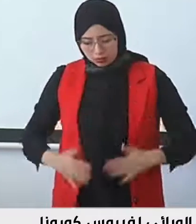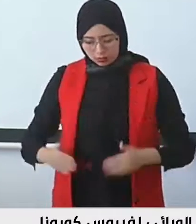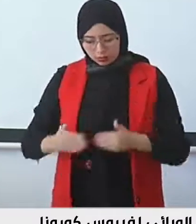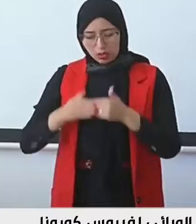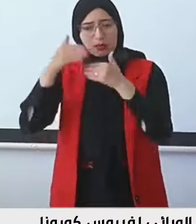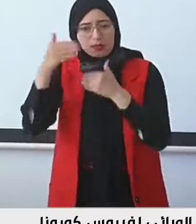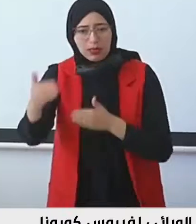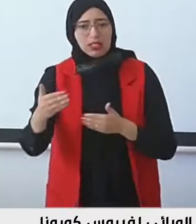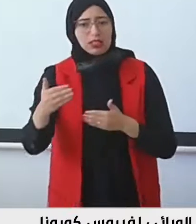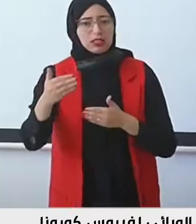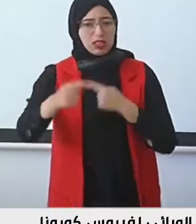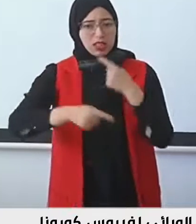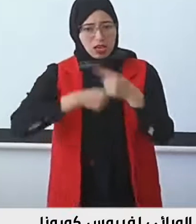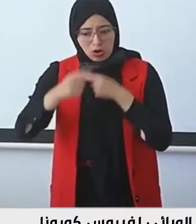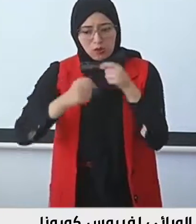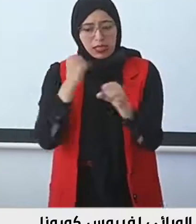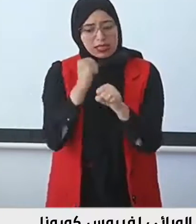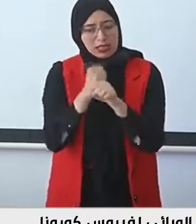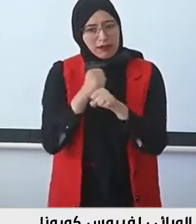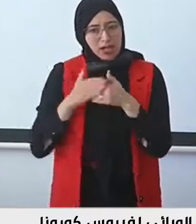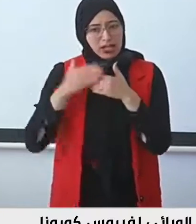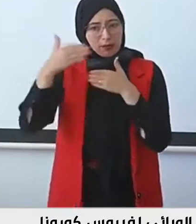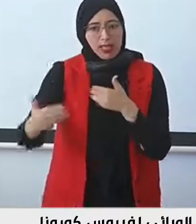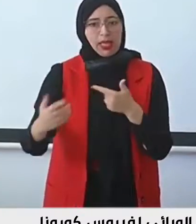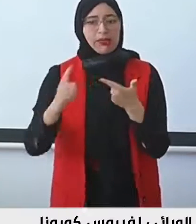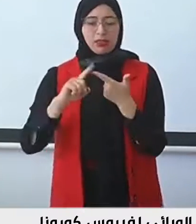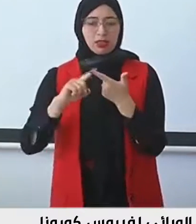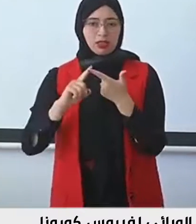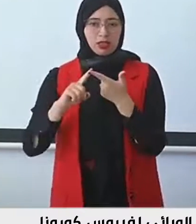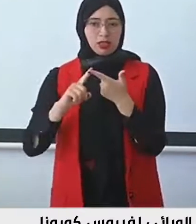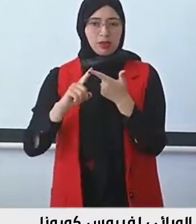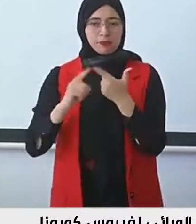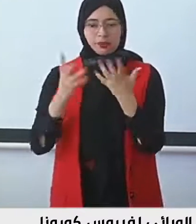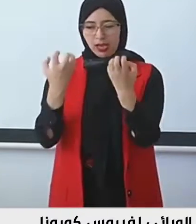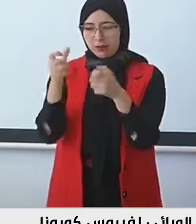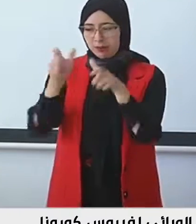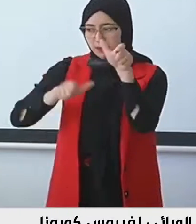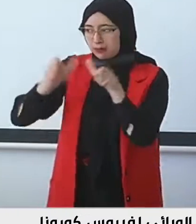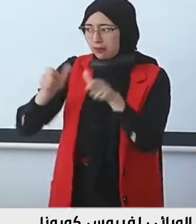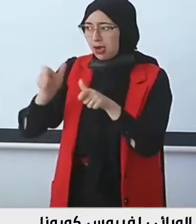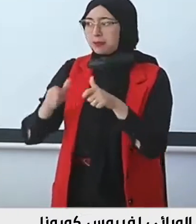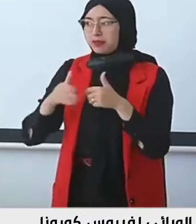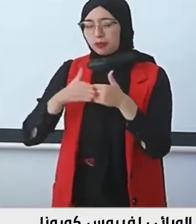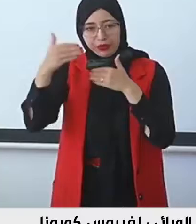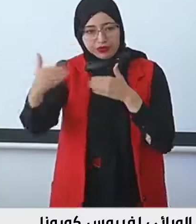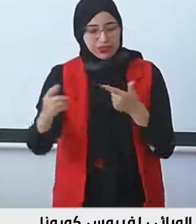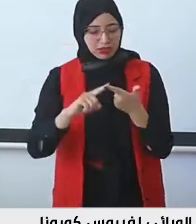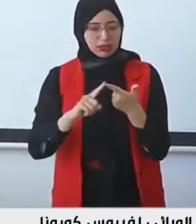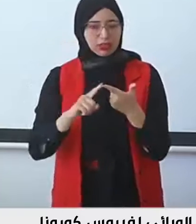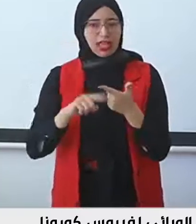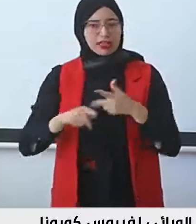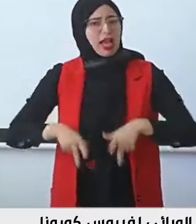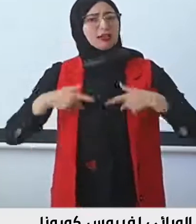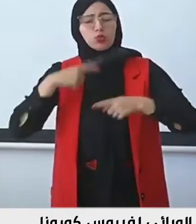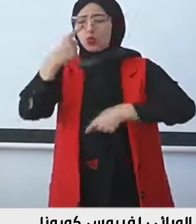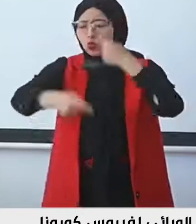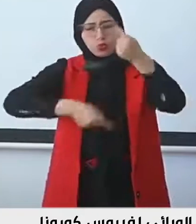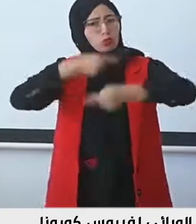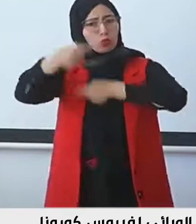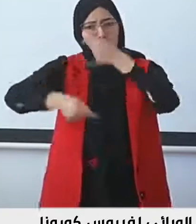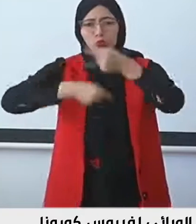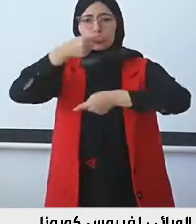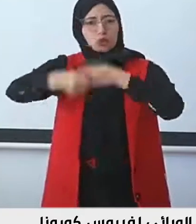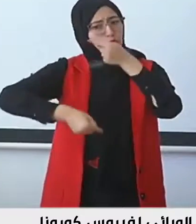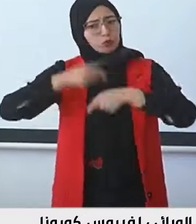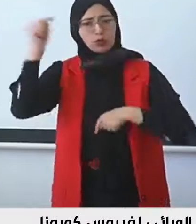لازم نطبقوه في اماكن العمل، لازم نطبقوه في الاماكن العامه، لازم نطبقوه في حياتنا اليوميه. هذا هو